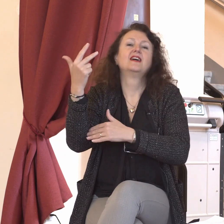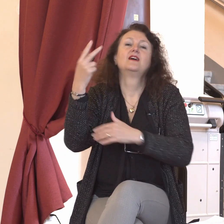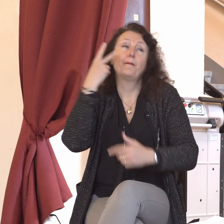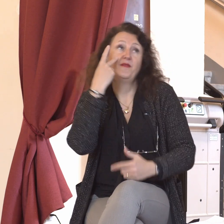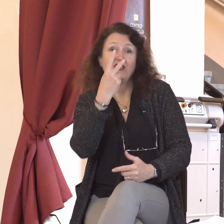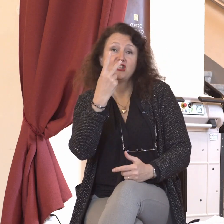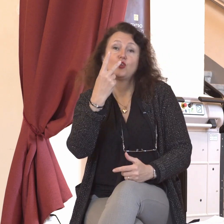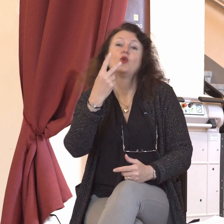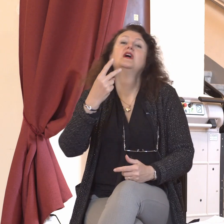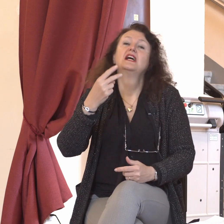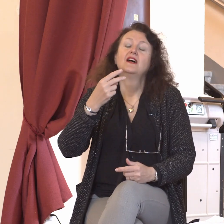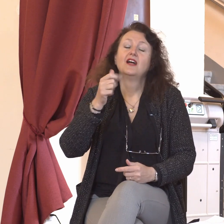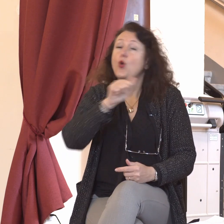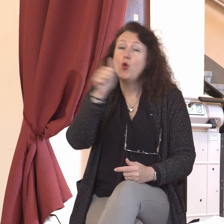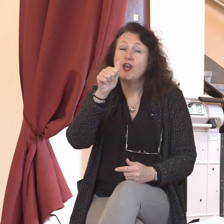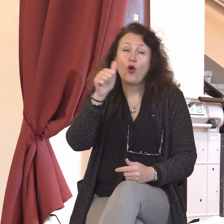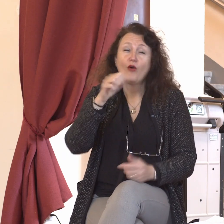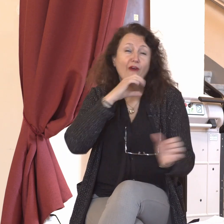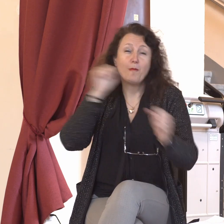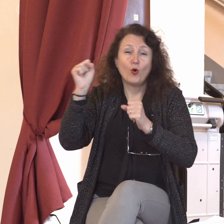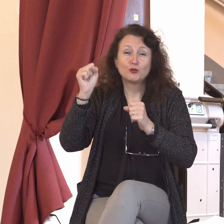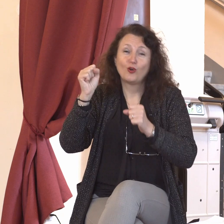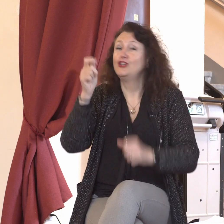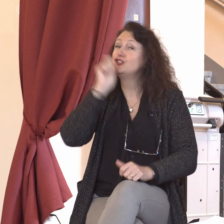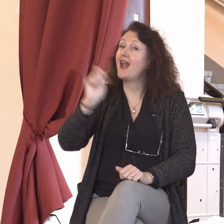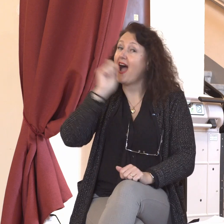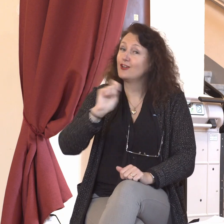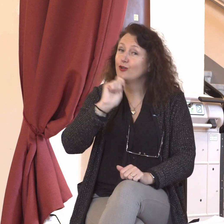ristorante visto, unico, famoso, il gelato,